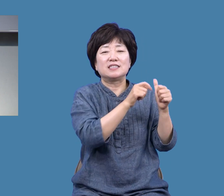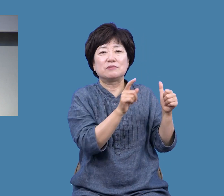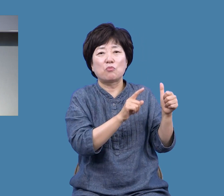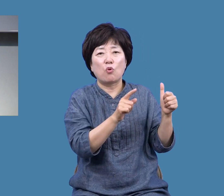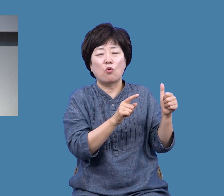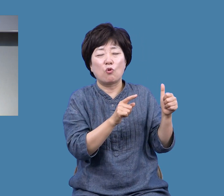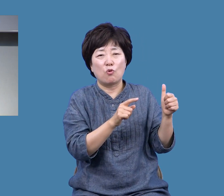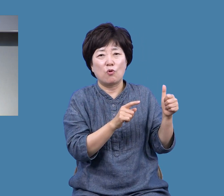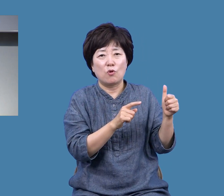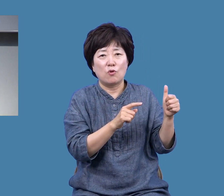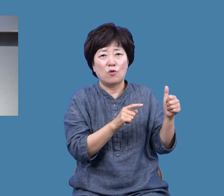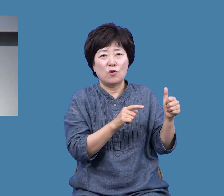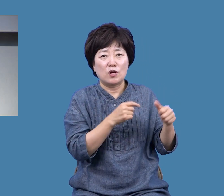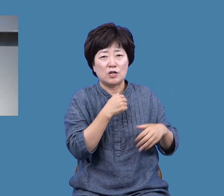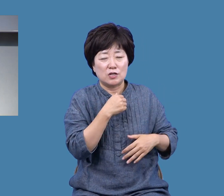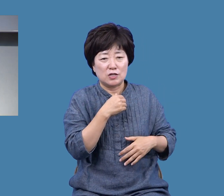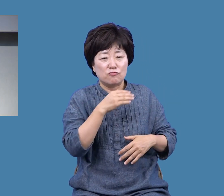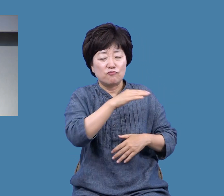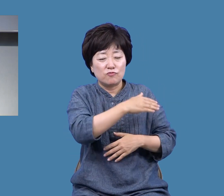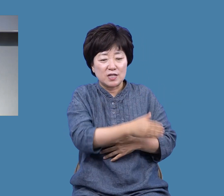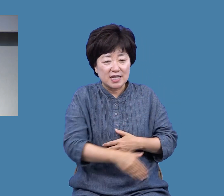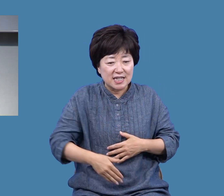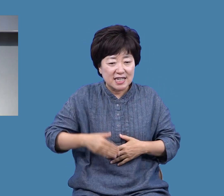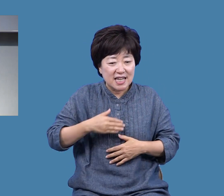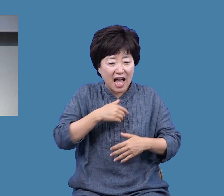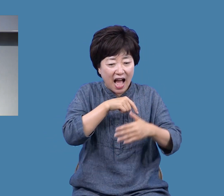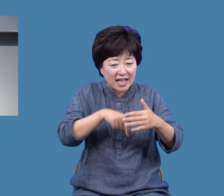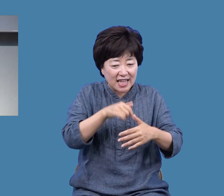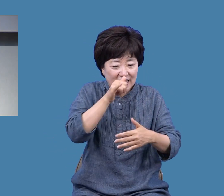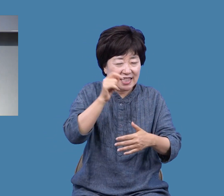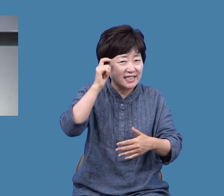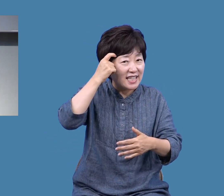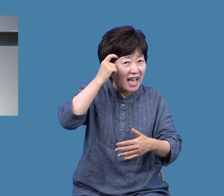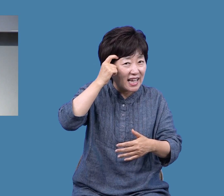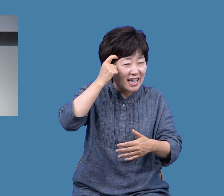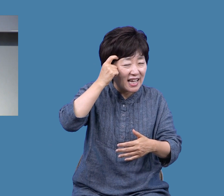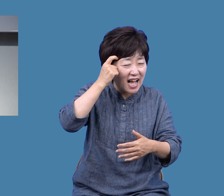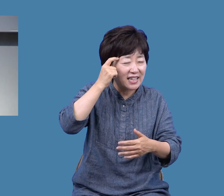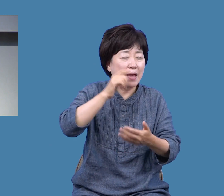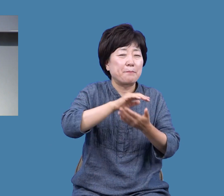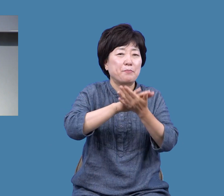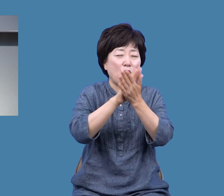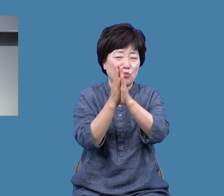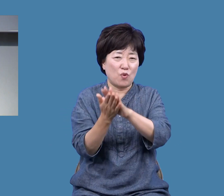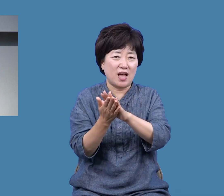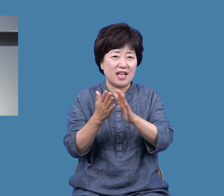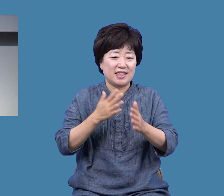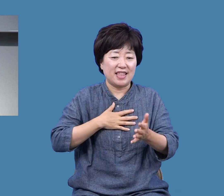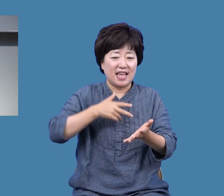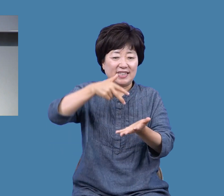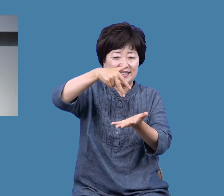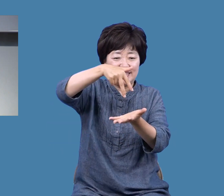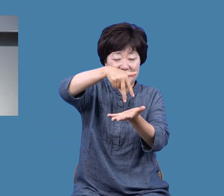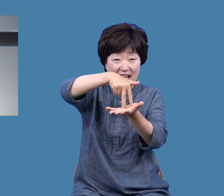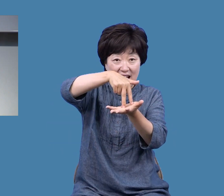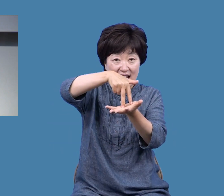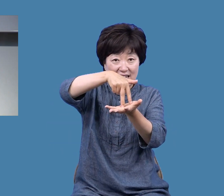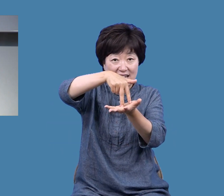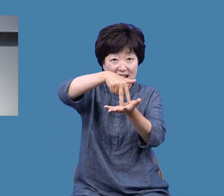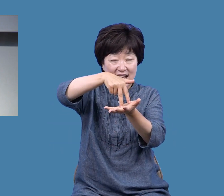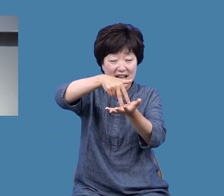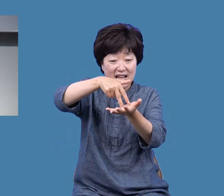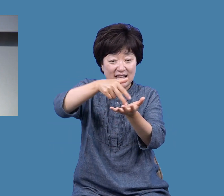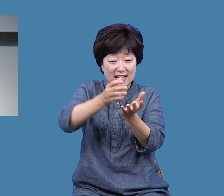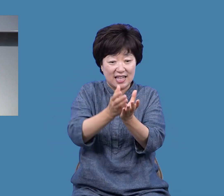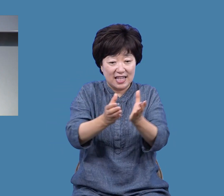우리 안에 있는 생각의 변화예요. 생각의 변화. 그래서 우리 자아가 깨지지 않으면서도